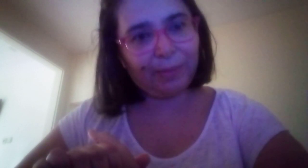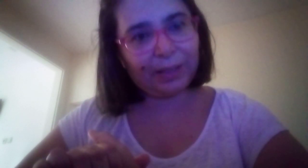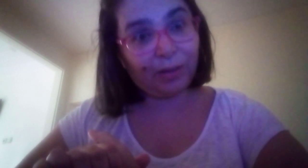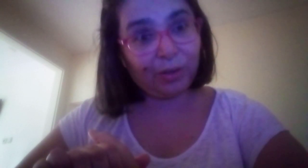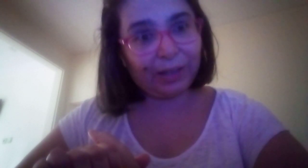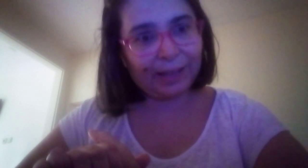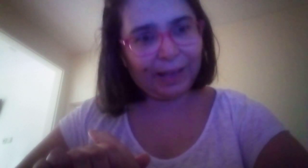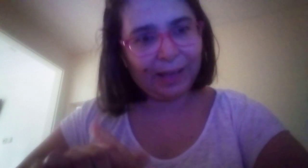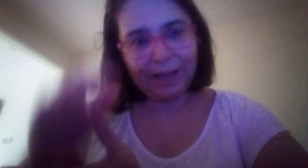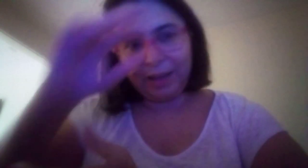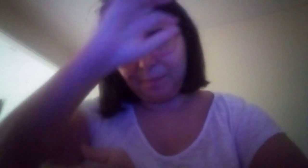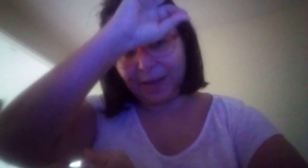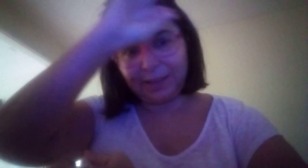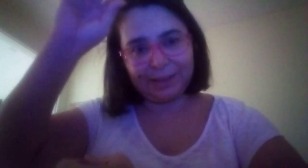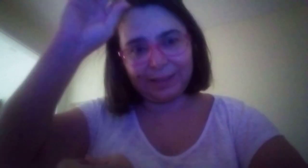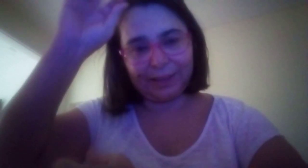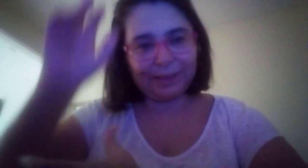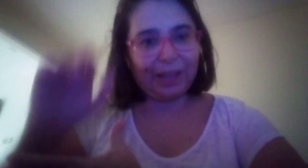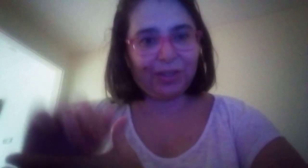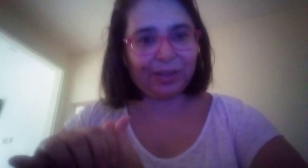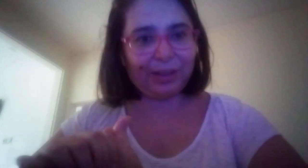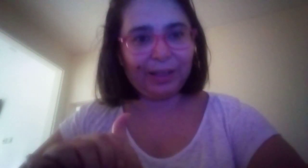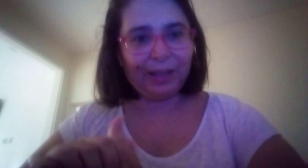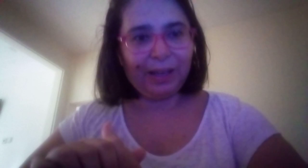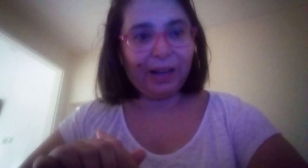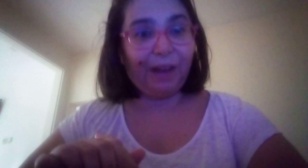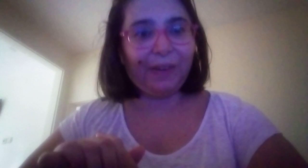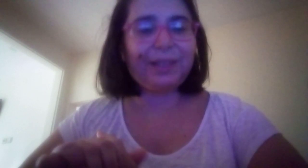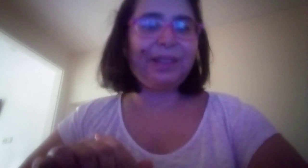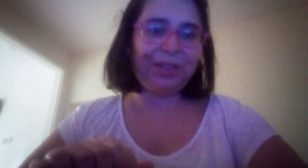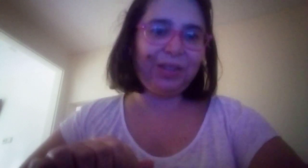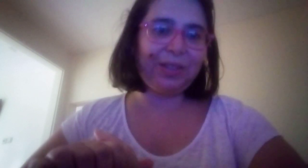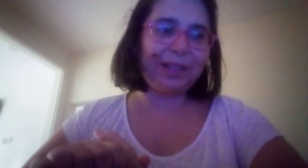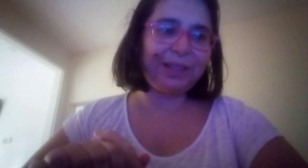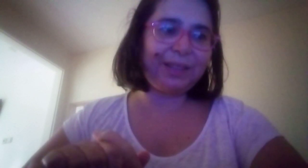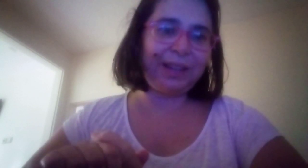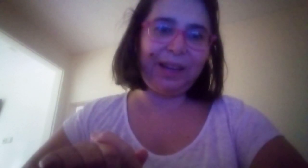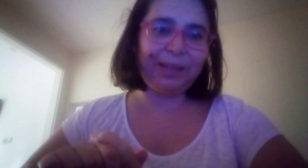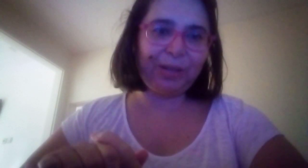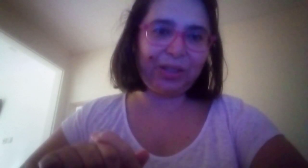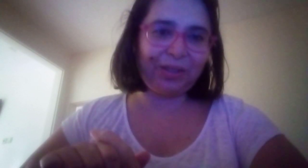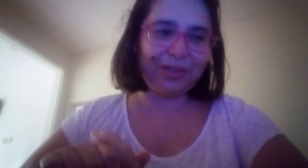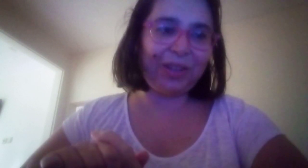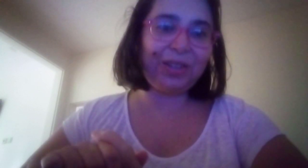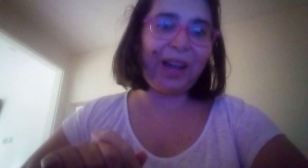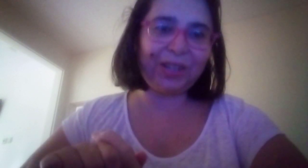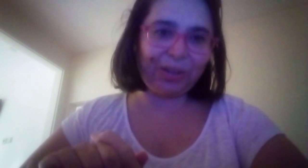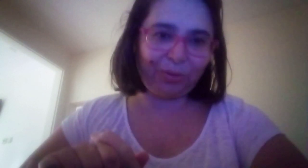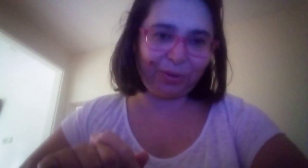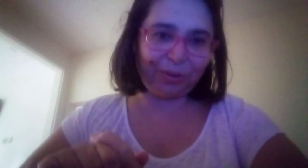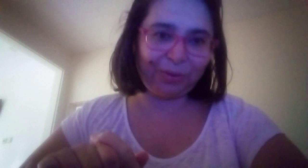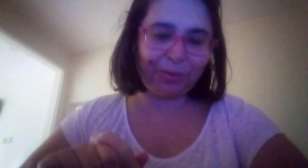biter Öncelikle beyninizi değiştirin kafanızı değiştirirseniz Hayata bakış açınız değişir Her şey çok çok iyi olur